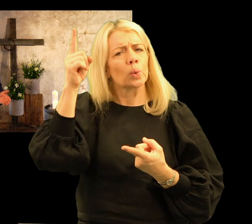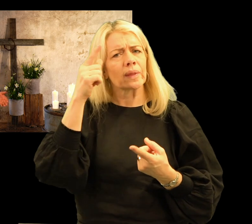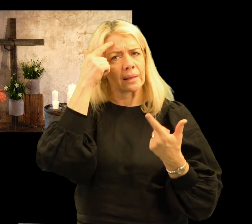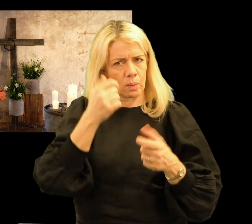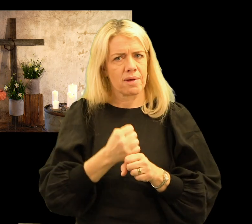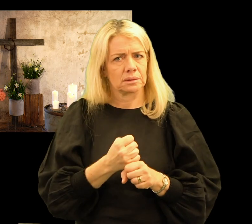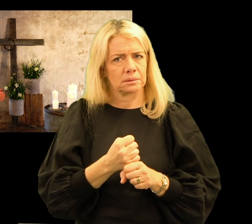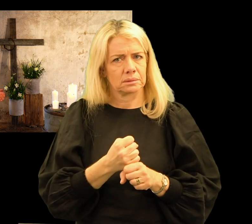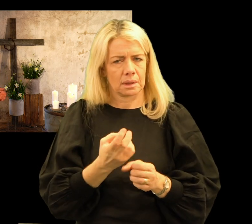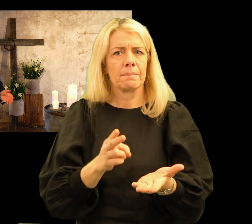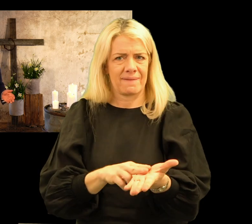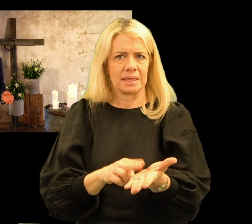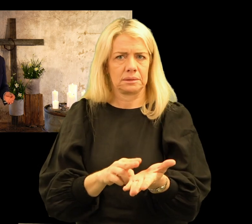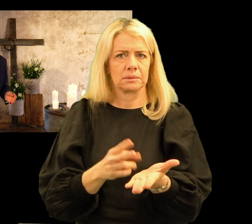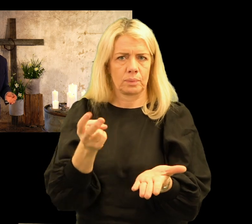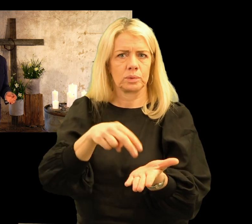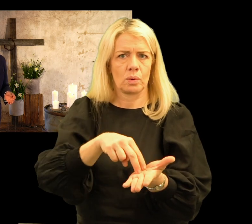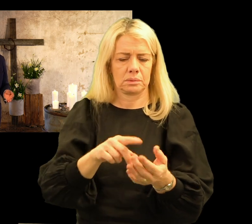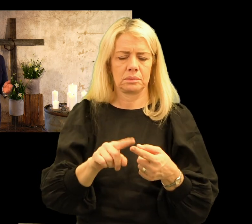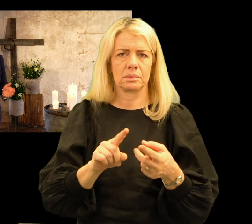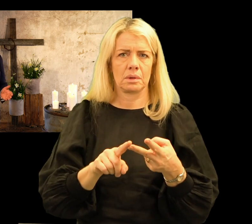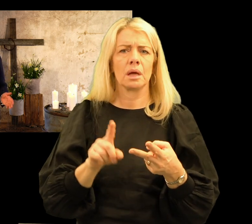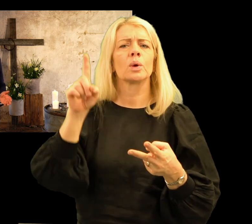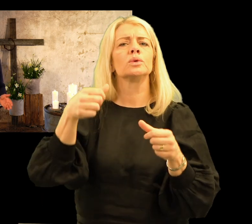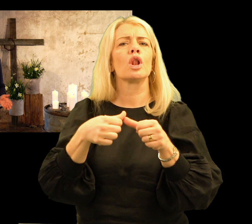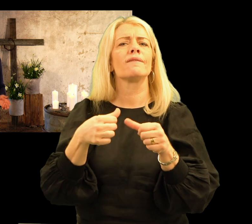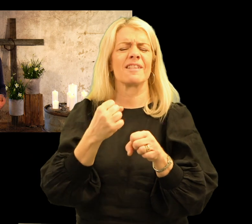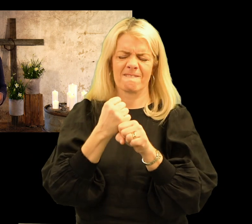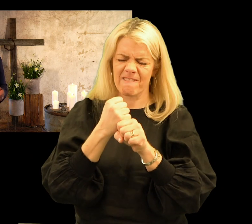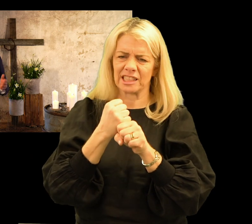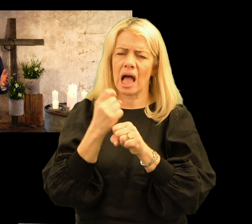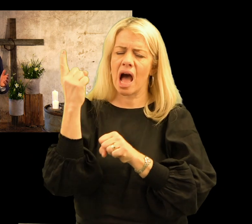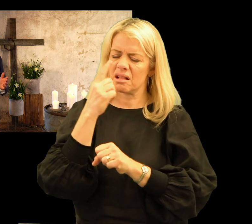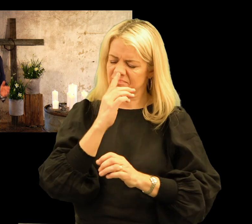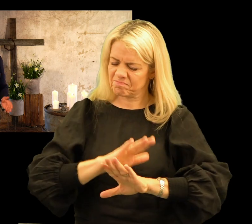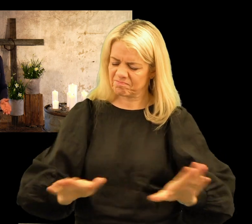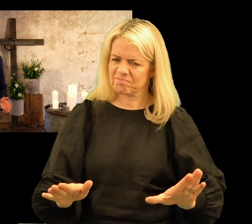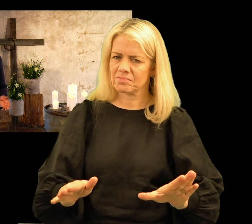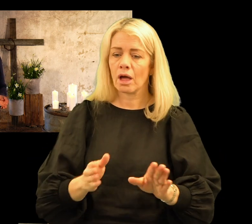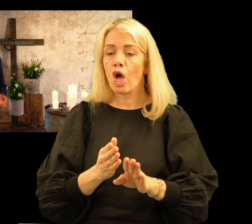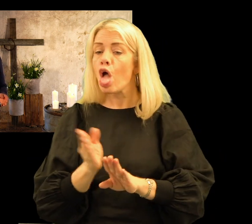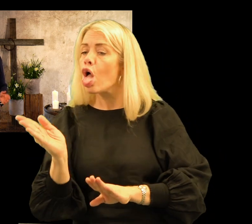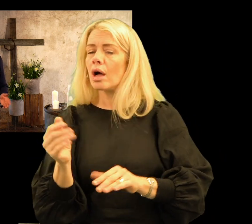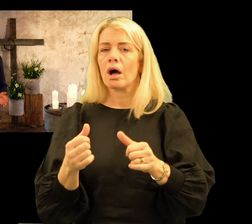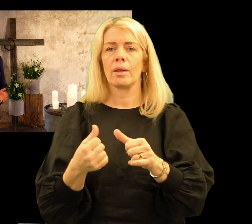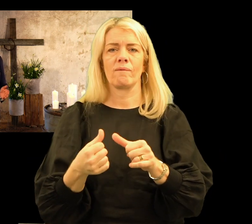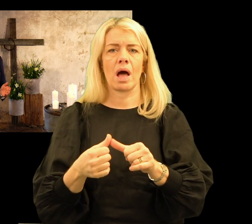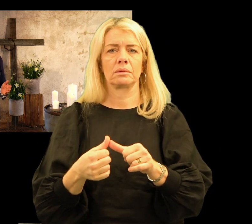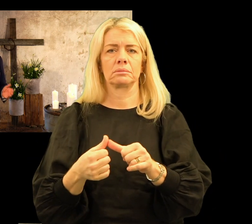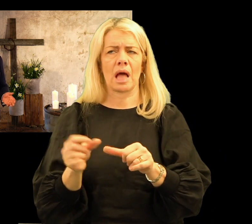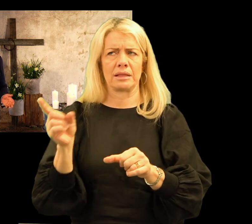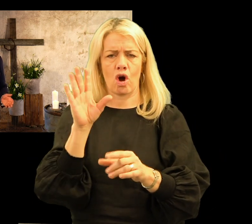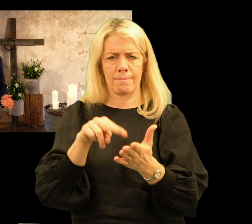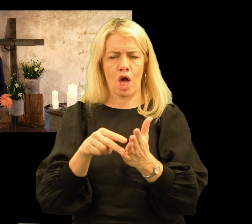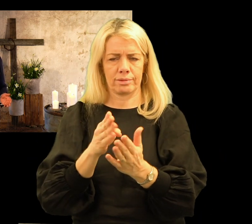Gud är trofast. Det visar uppståndelsen. Guds löften står fast och Gud viker inte en tum ifrån det han har